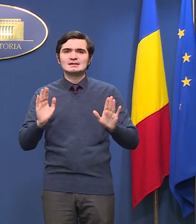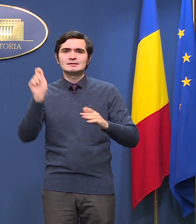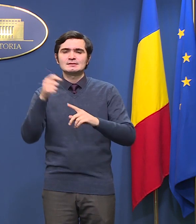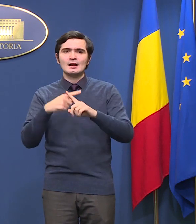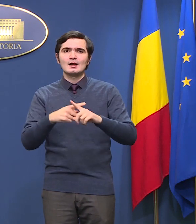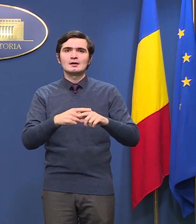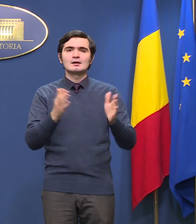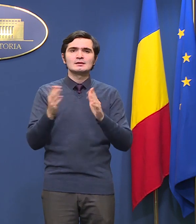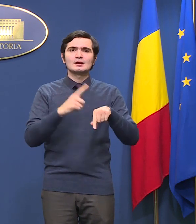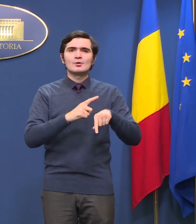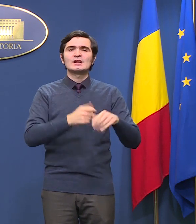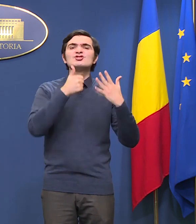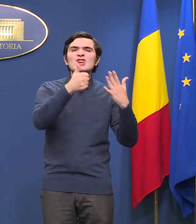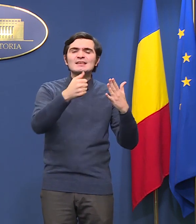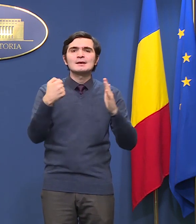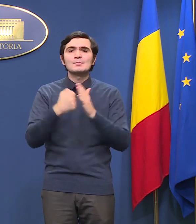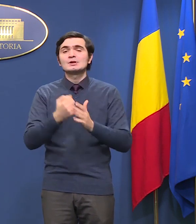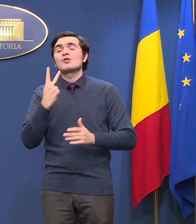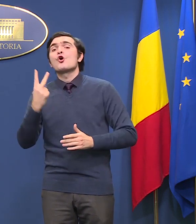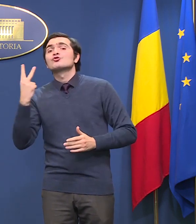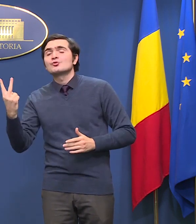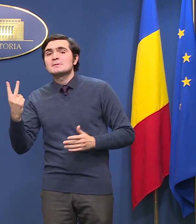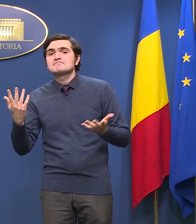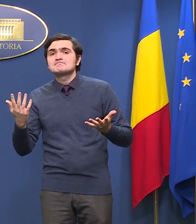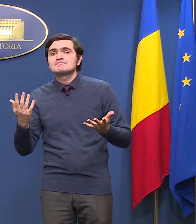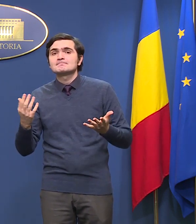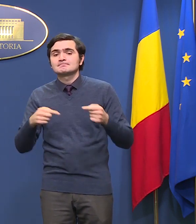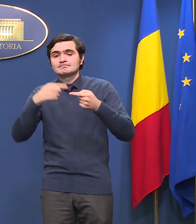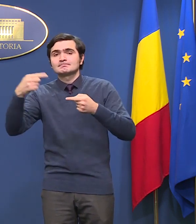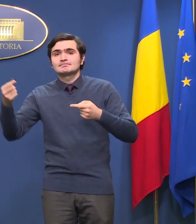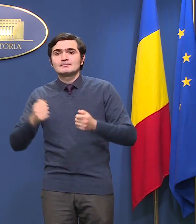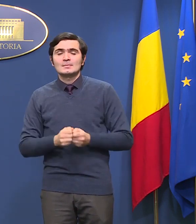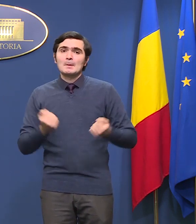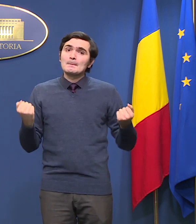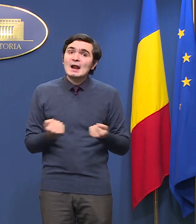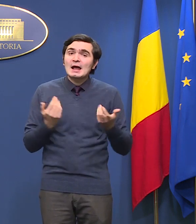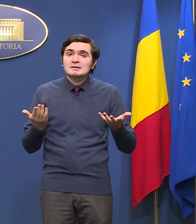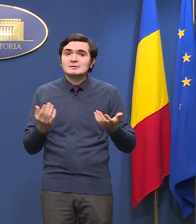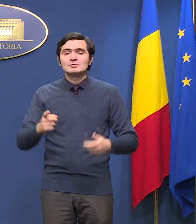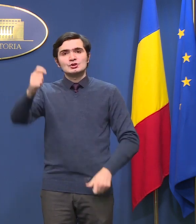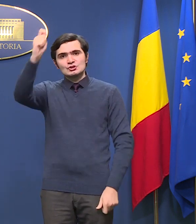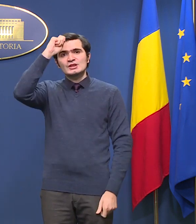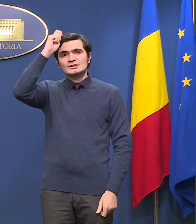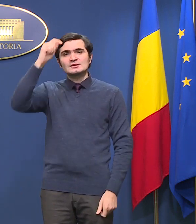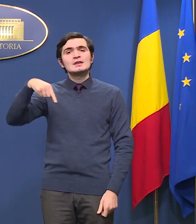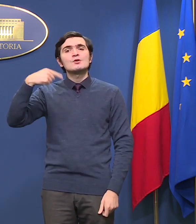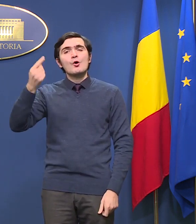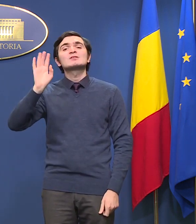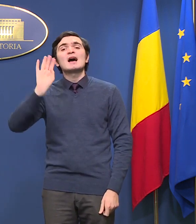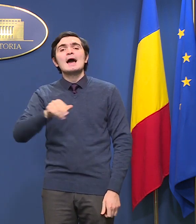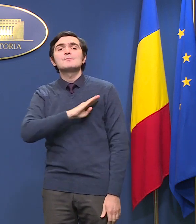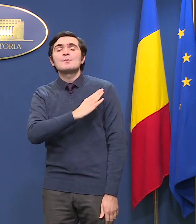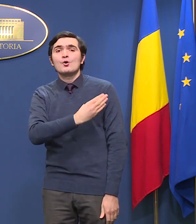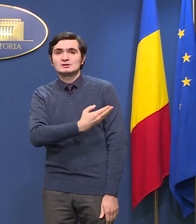și 22. Practic, cetățenii vor avea posibilitatea să iasă